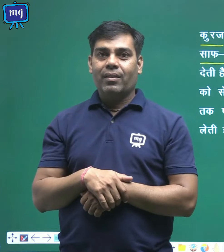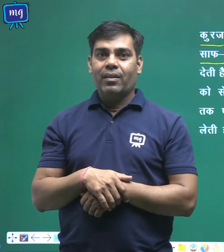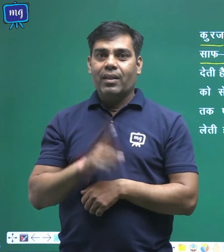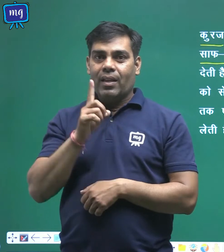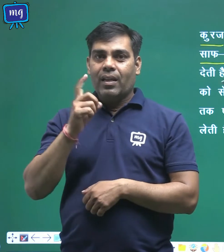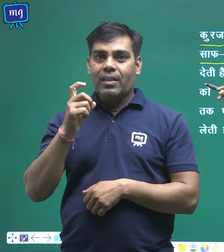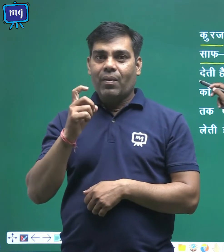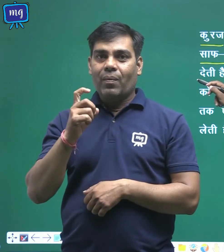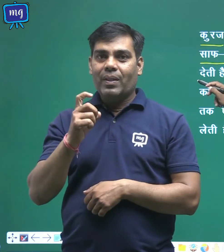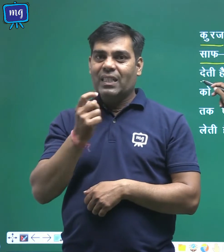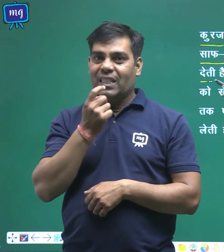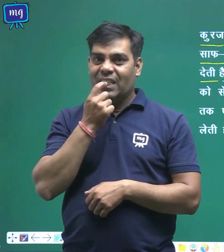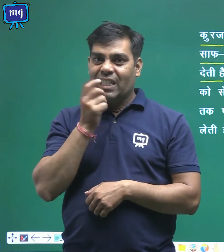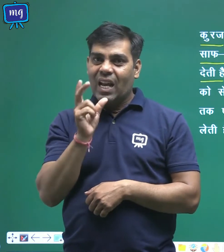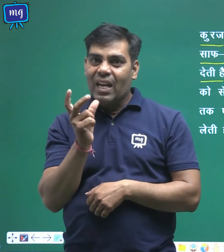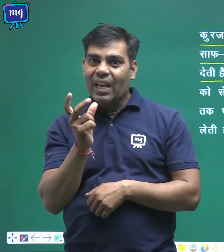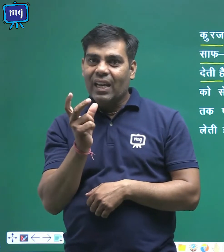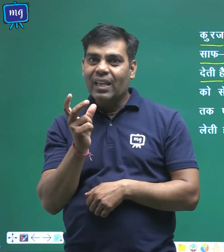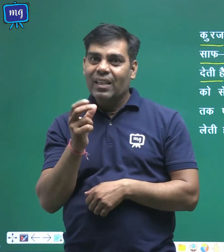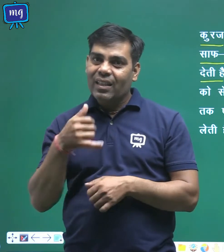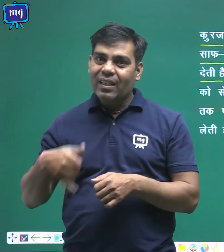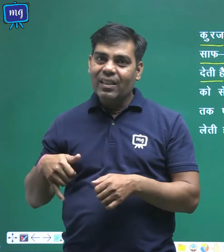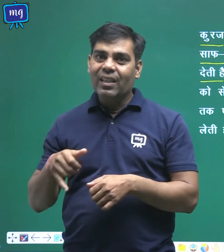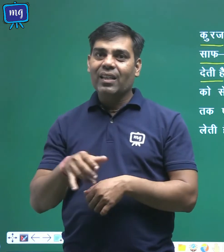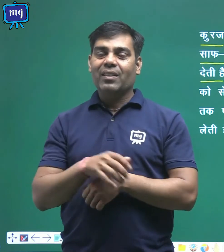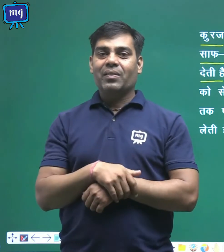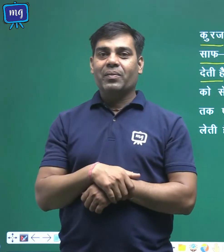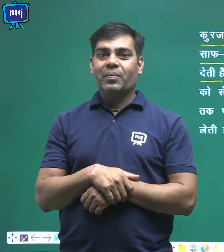17 अंडे देती है।